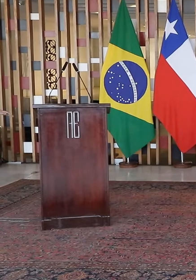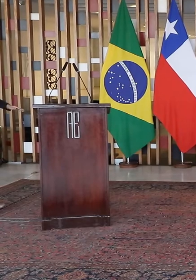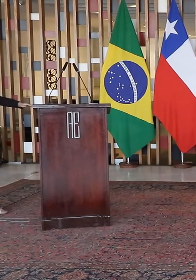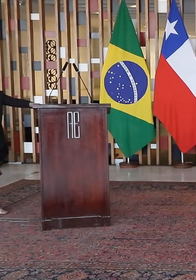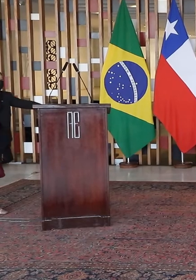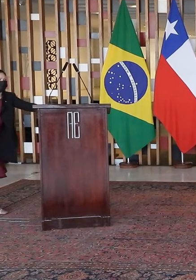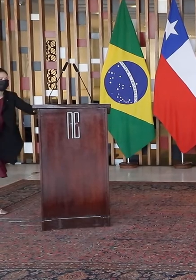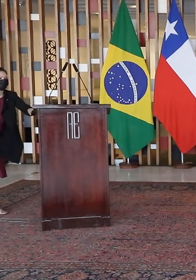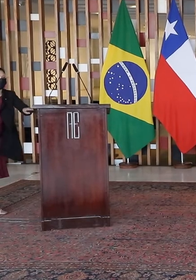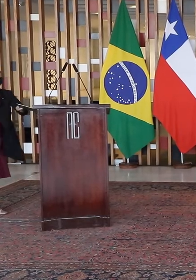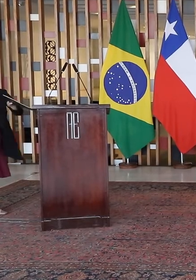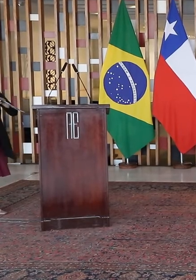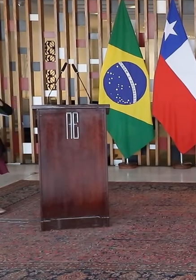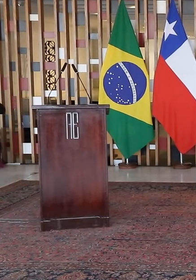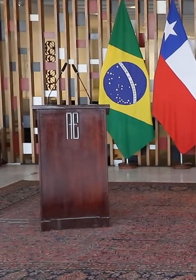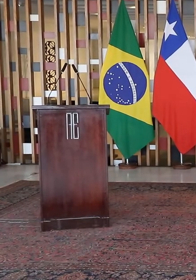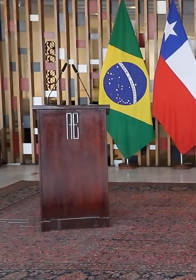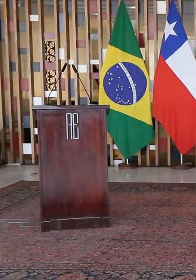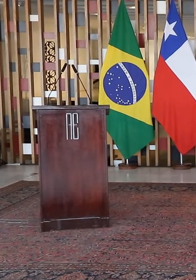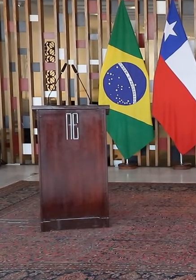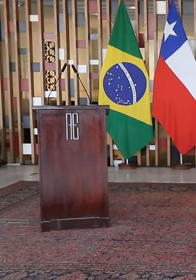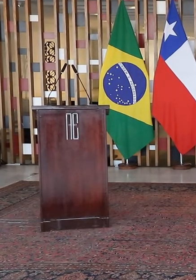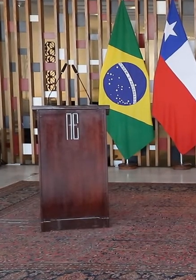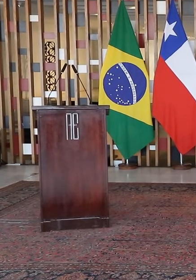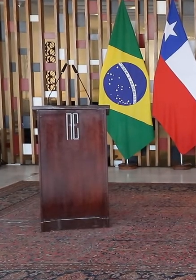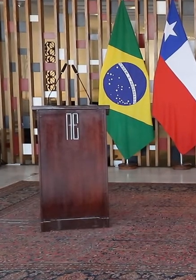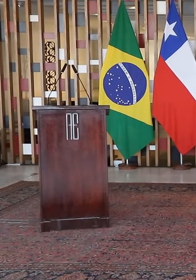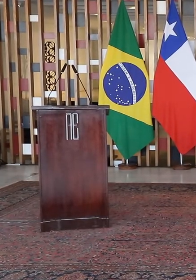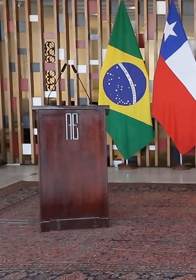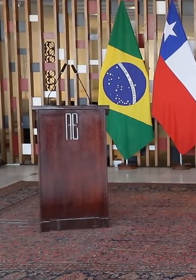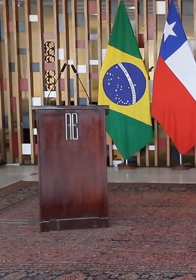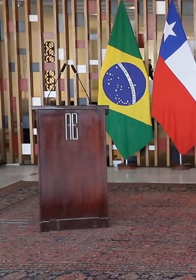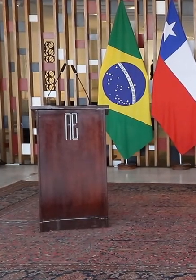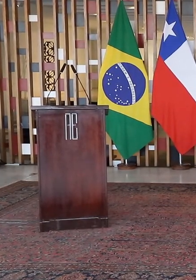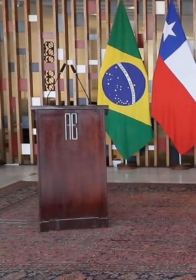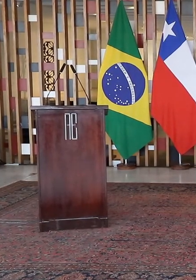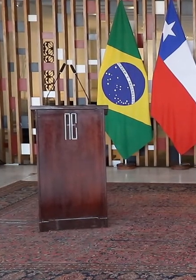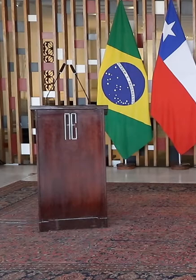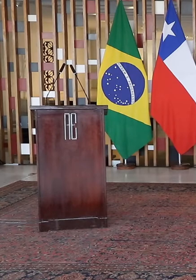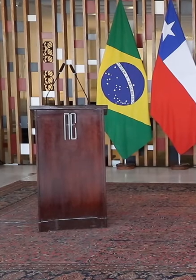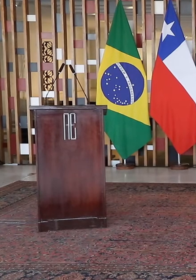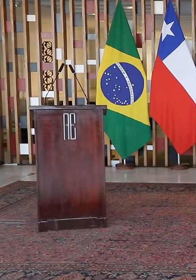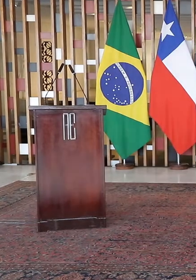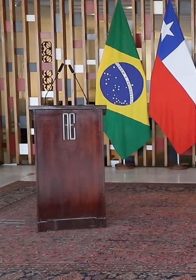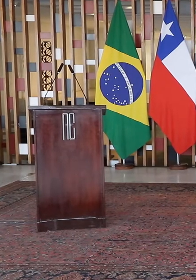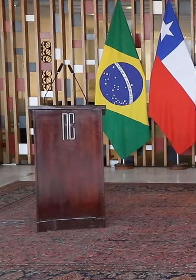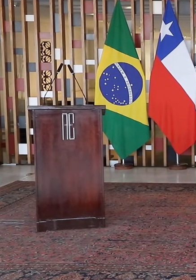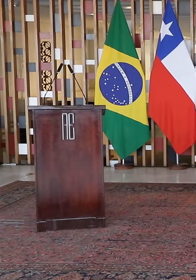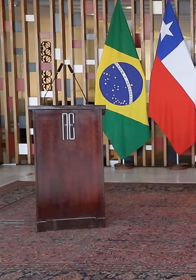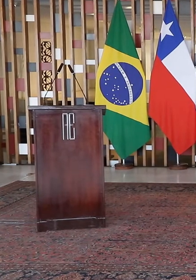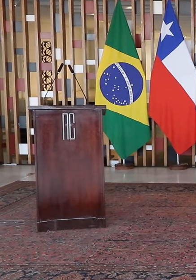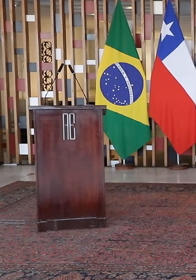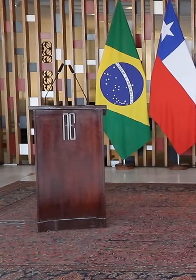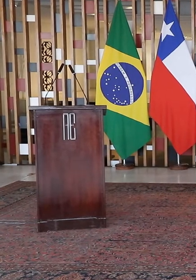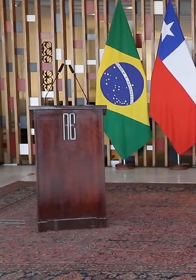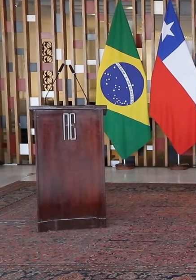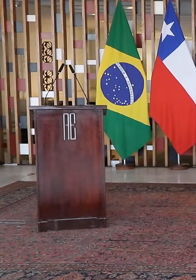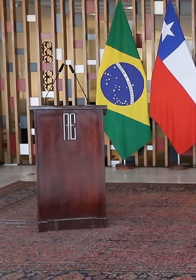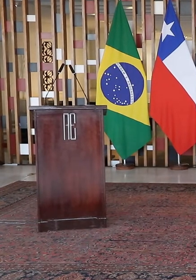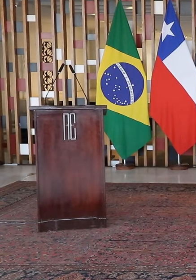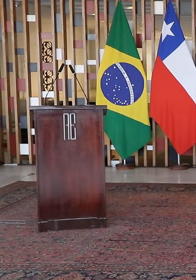Neste momento, fará uso da palavra o senhor Andrés Alamán, ministro das Relações Exteriores da República do